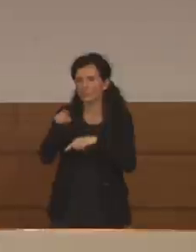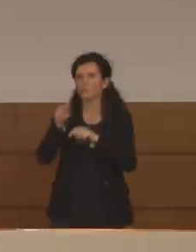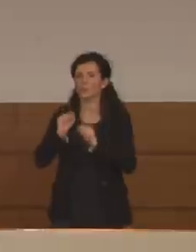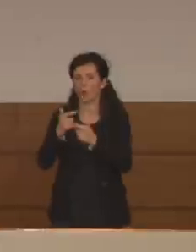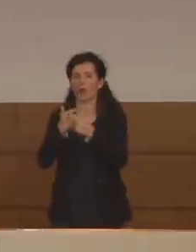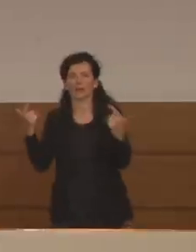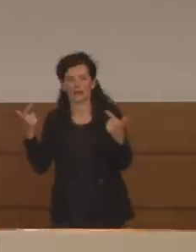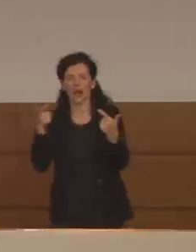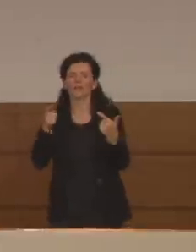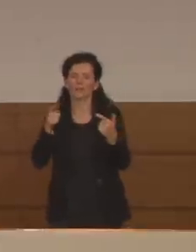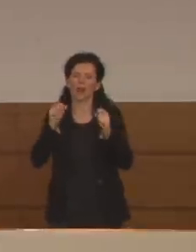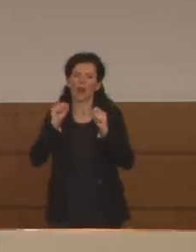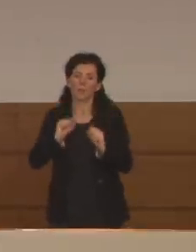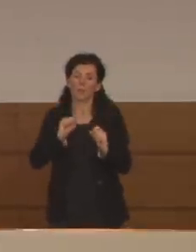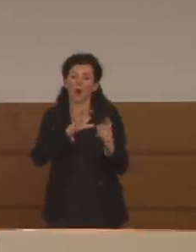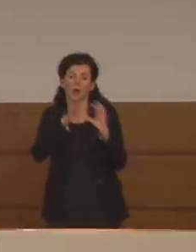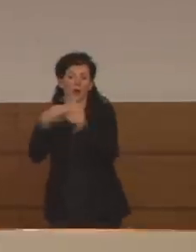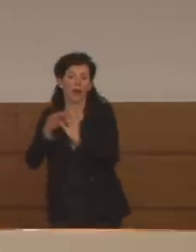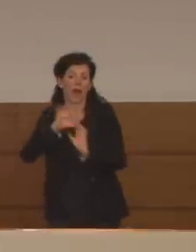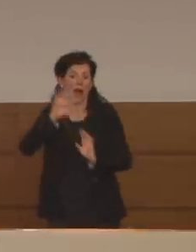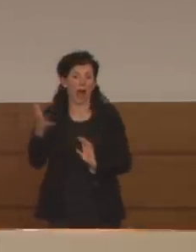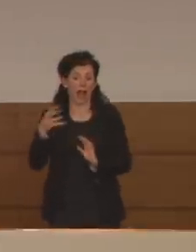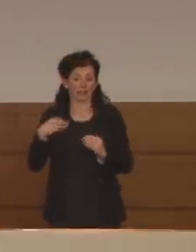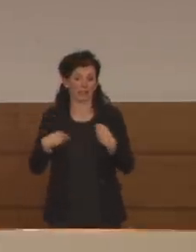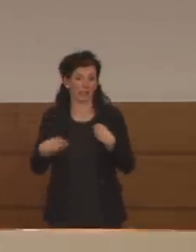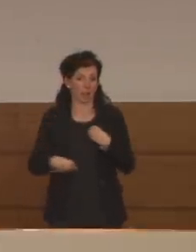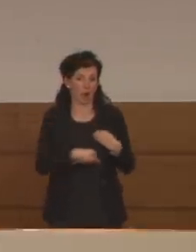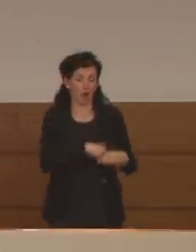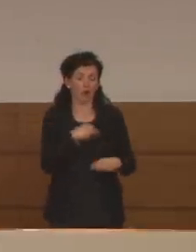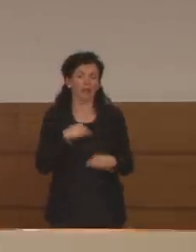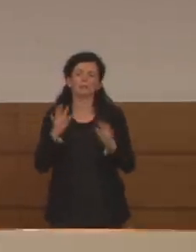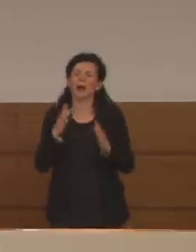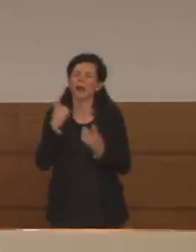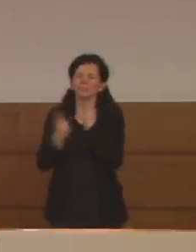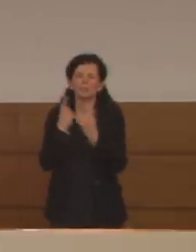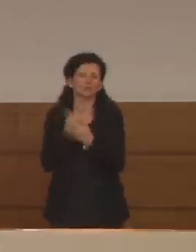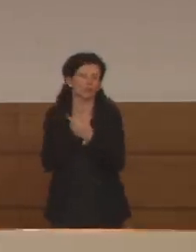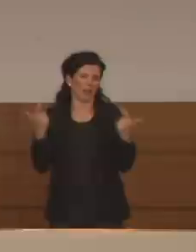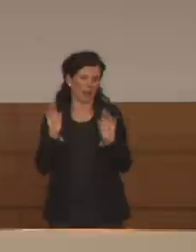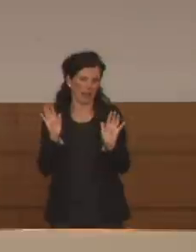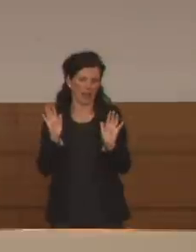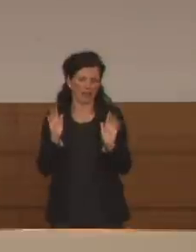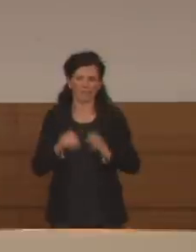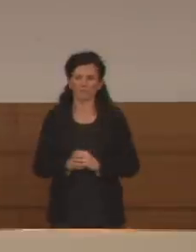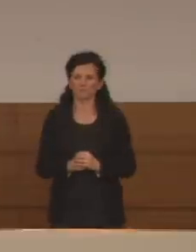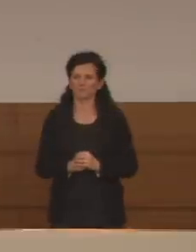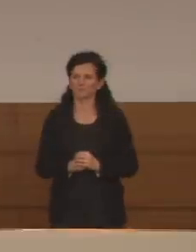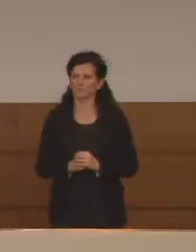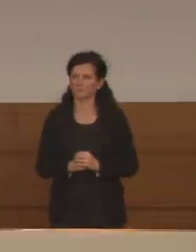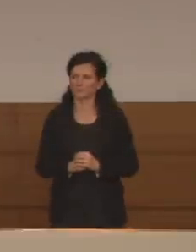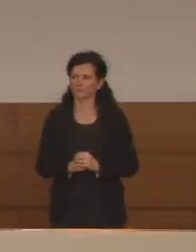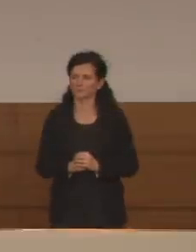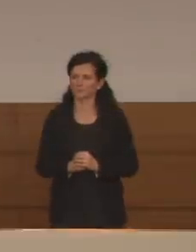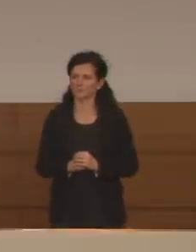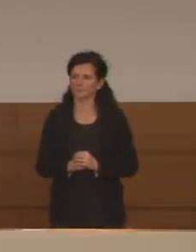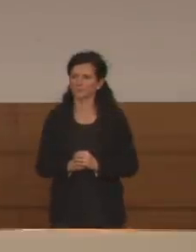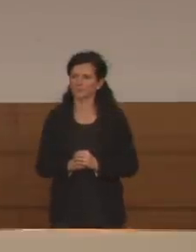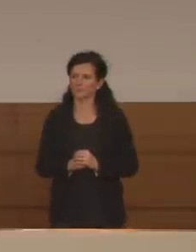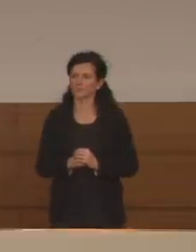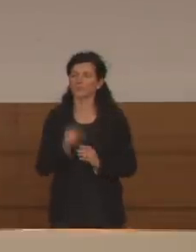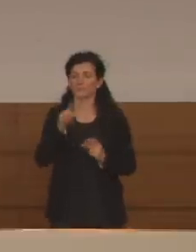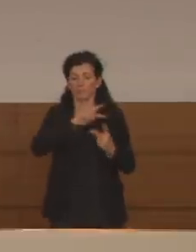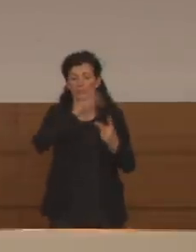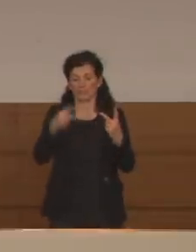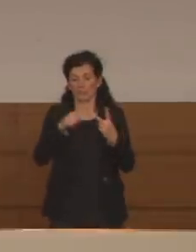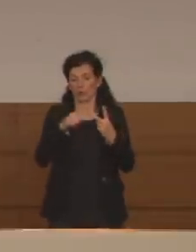una compromissione di altri organi ma stiamo parlando di dei casi gravi il per quanto riguarda la domanda sul